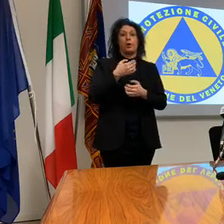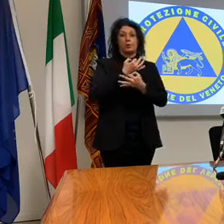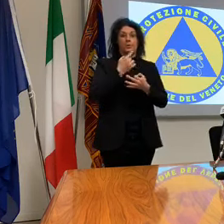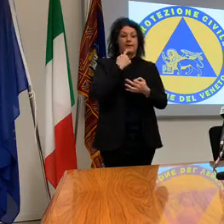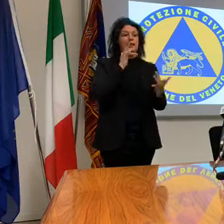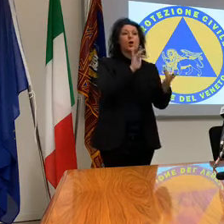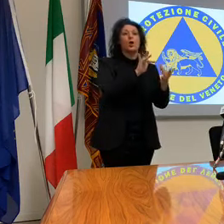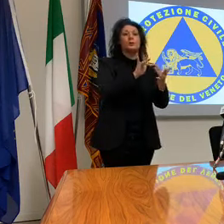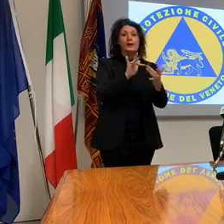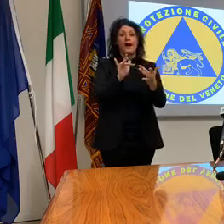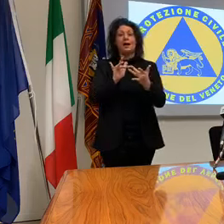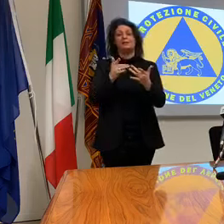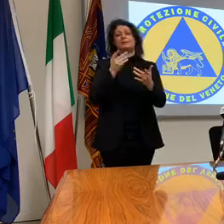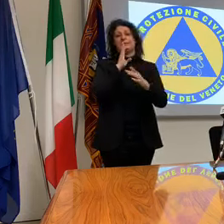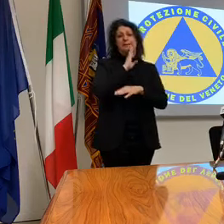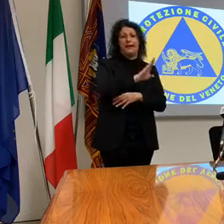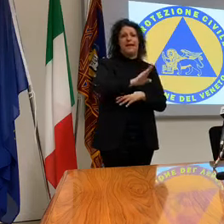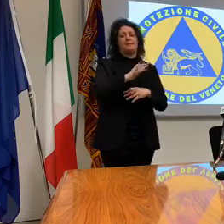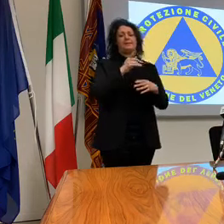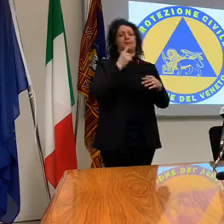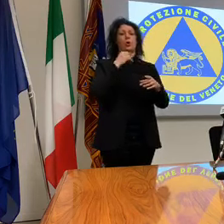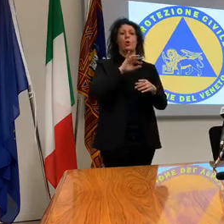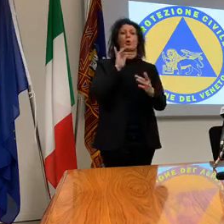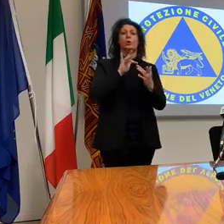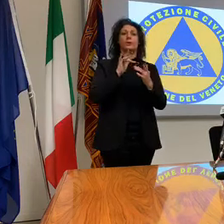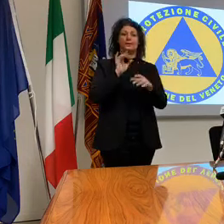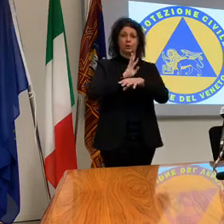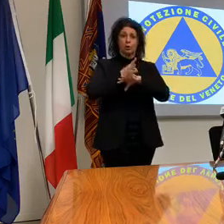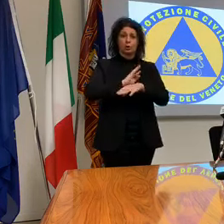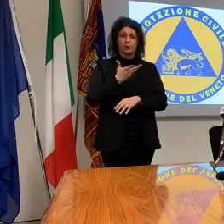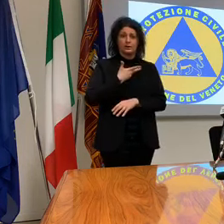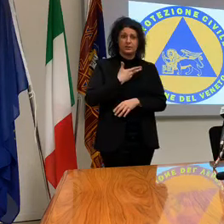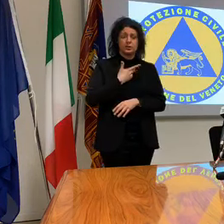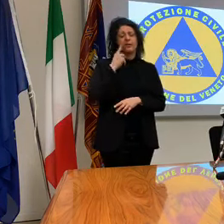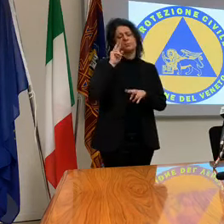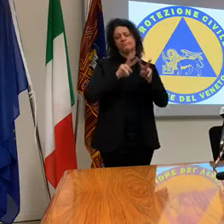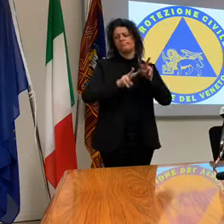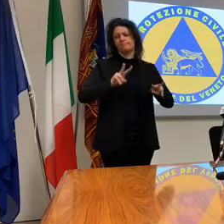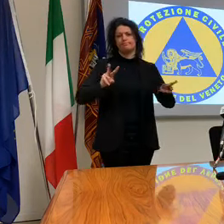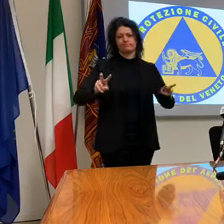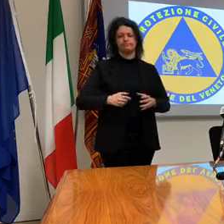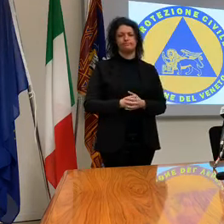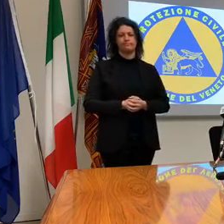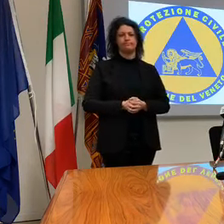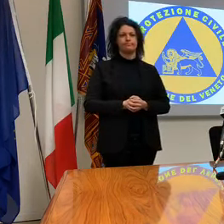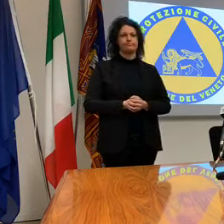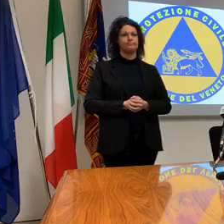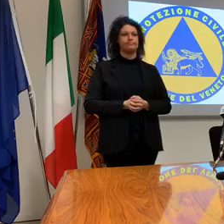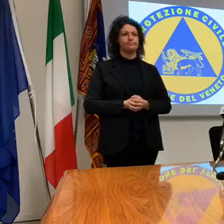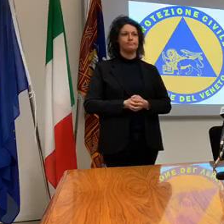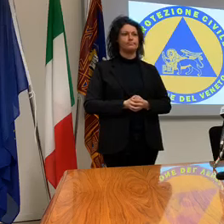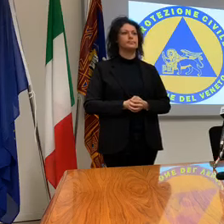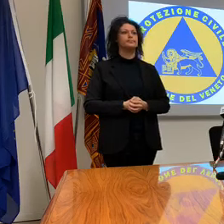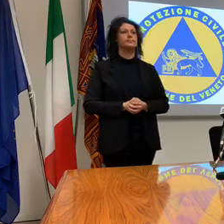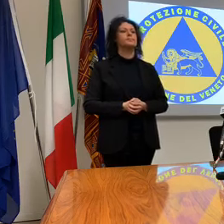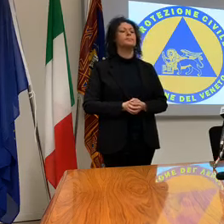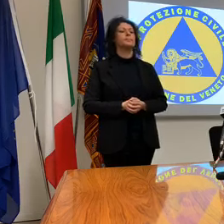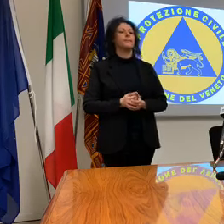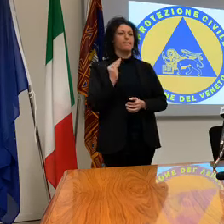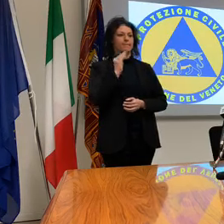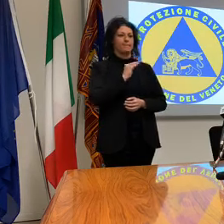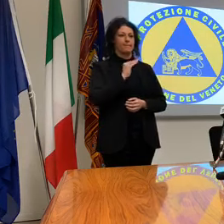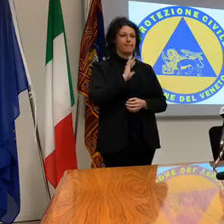lavorativi, del positivo, insomma, la ricerca poi appunto dei cerchi insomma attorno alla persona positiva. Assessore Landerini, buongiorno. Senta,